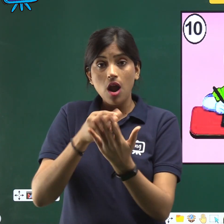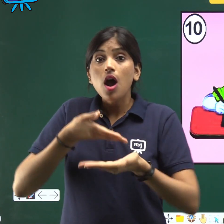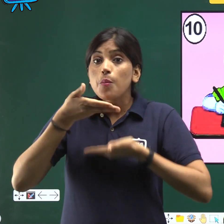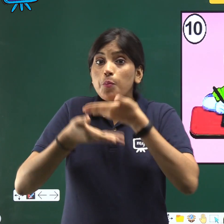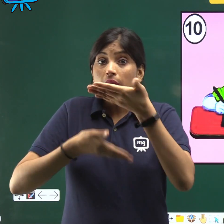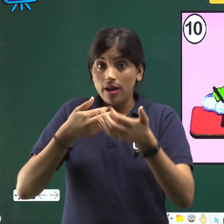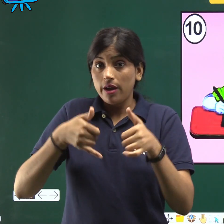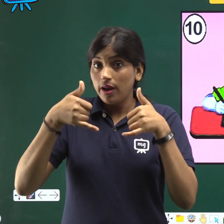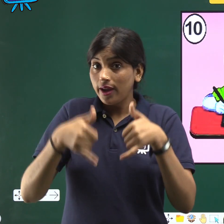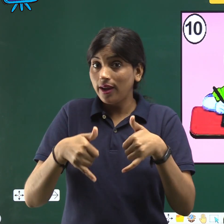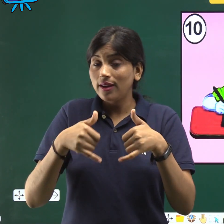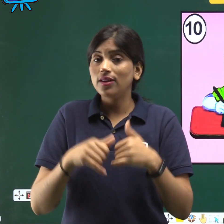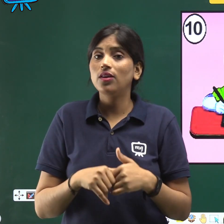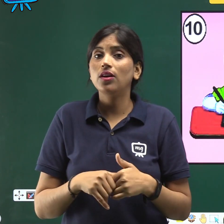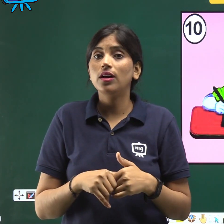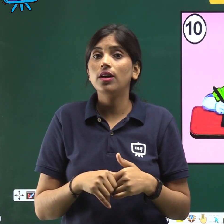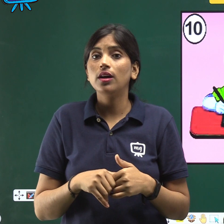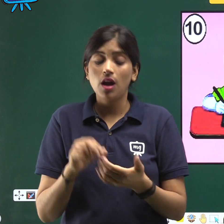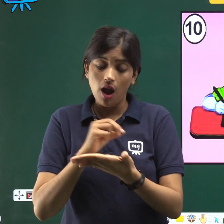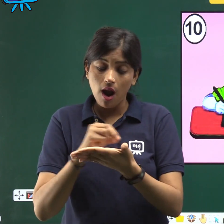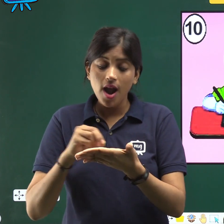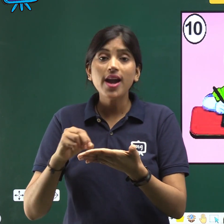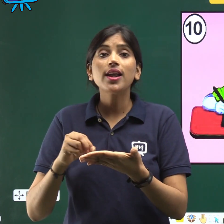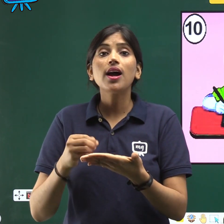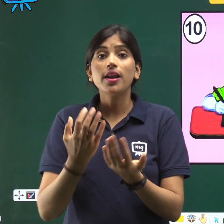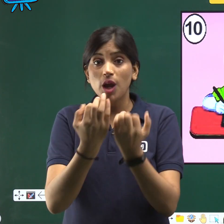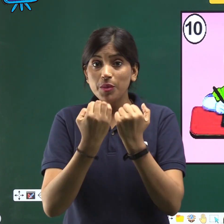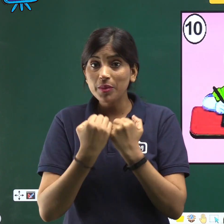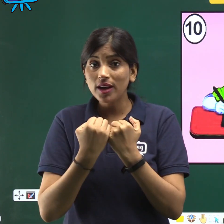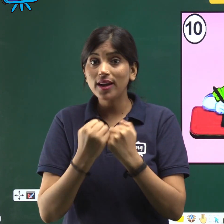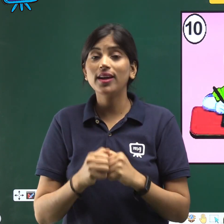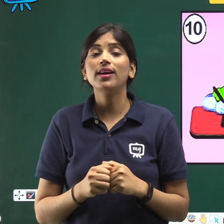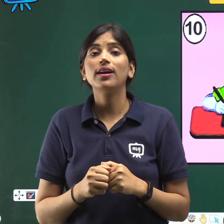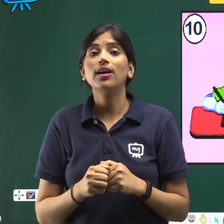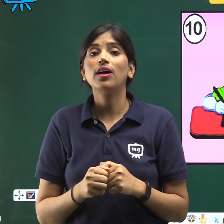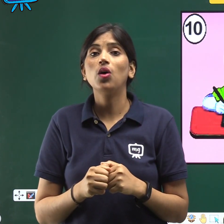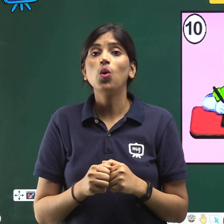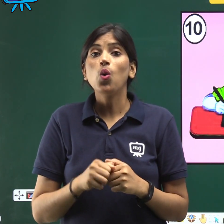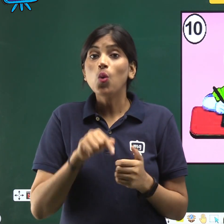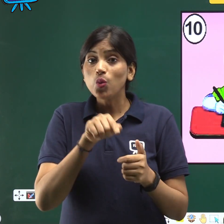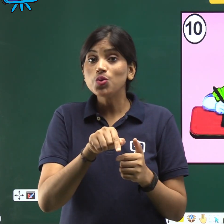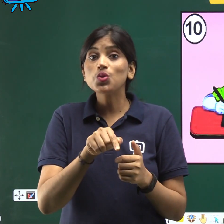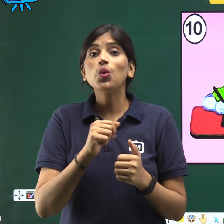पढ़ाया है और कार्य दिया है उसको